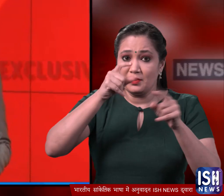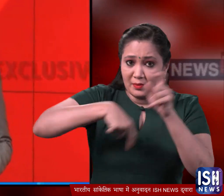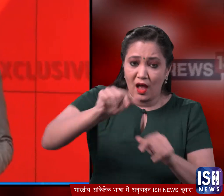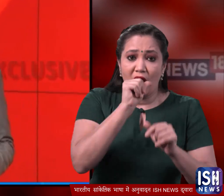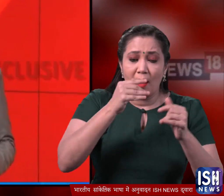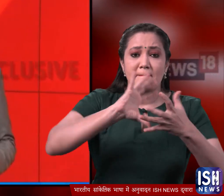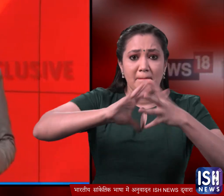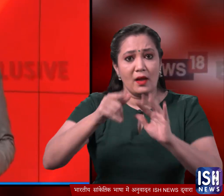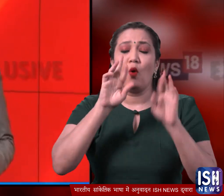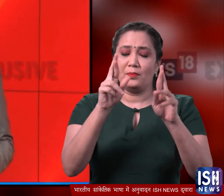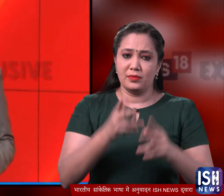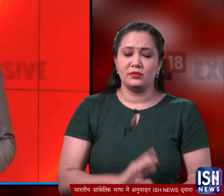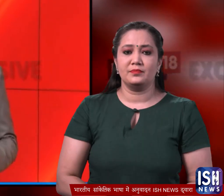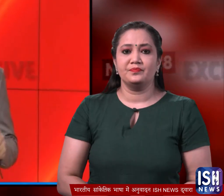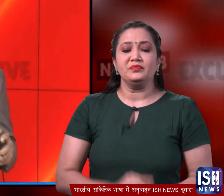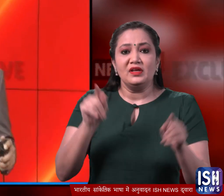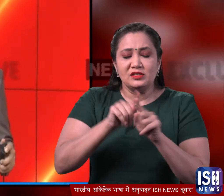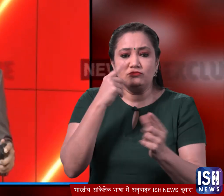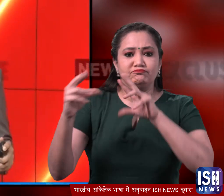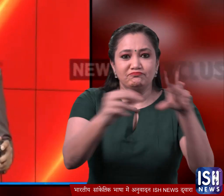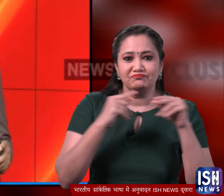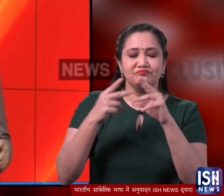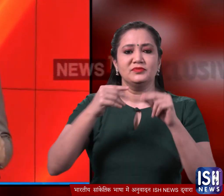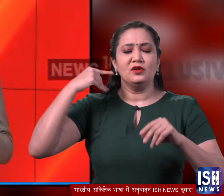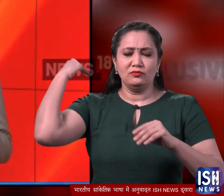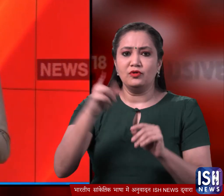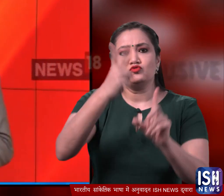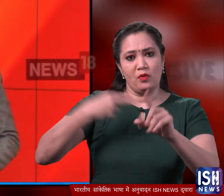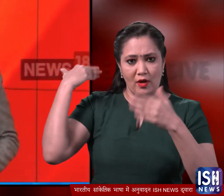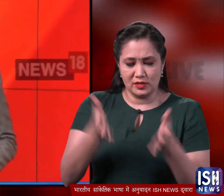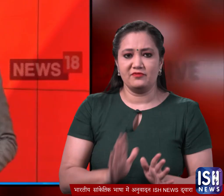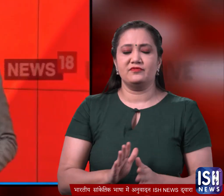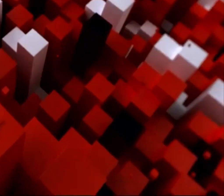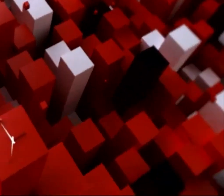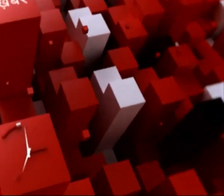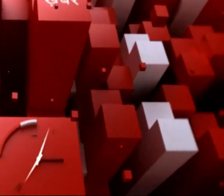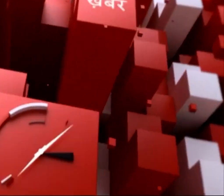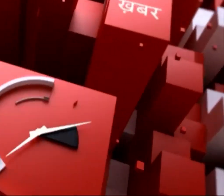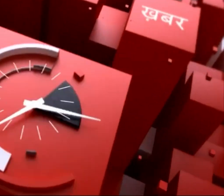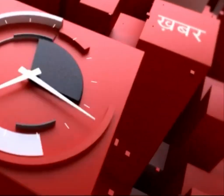शराब बनाने और बेचने की हरी झंडी देने जा रही है, जिसकी चर्चा राजनीतिक गलियारों में 2 साल से चल रही थी।